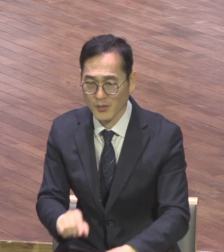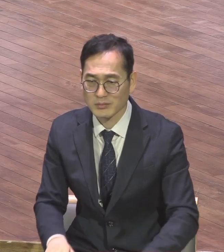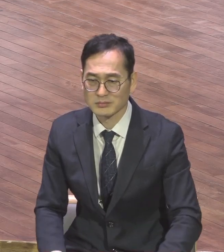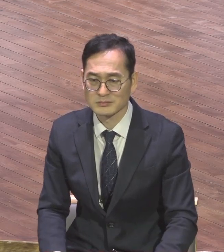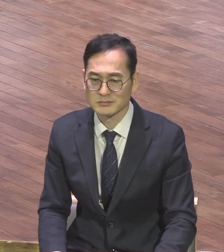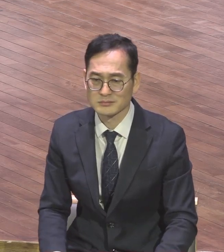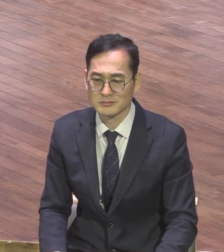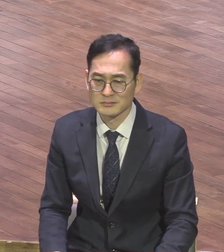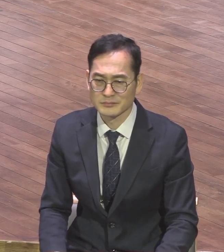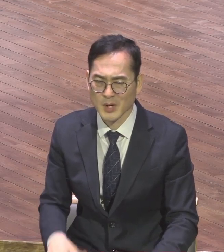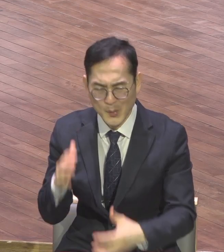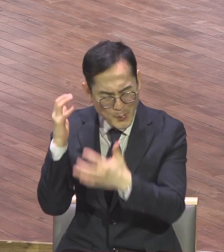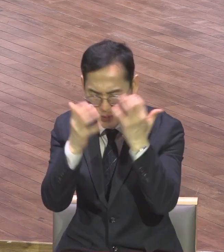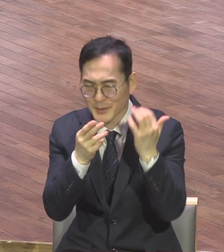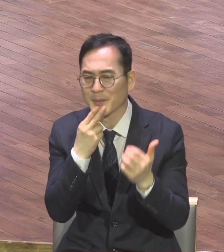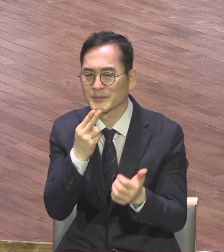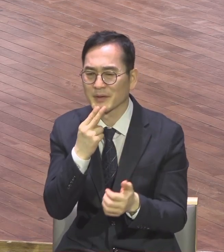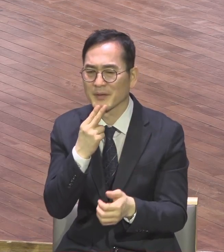단순성입니다.